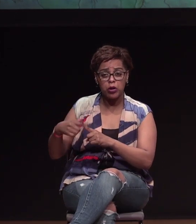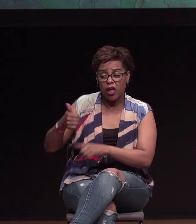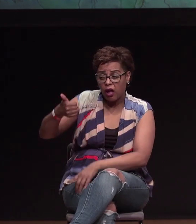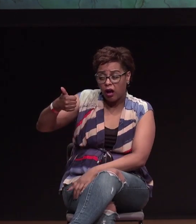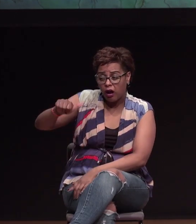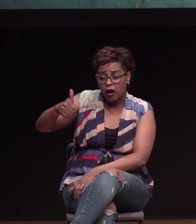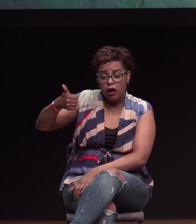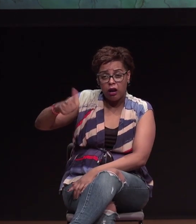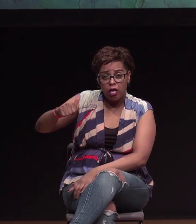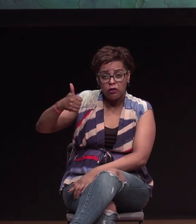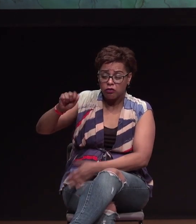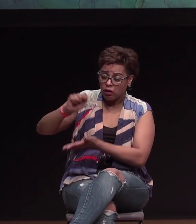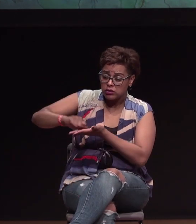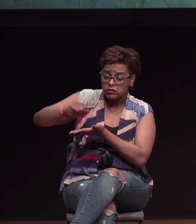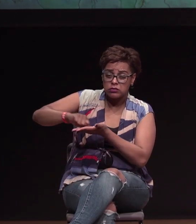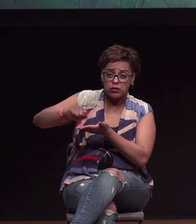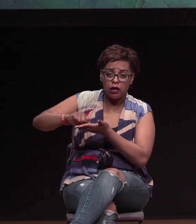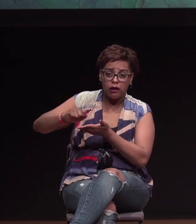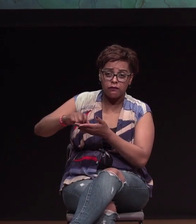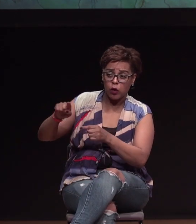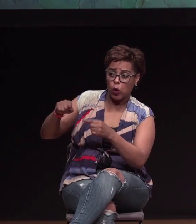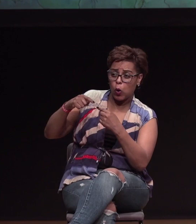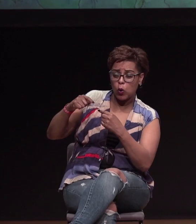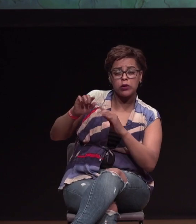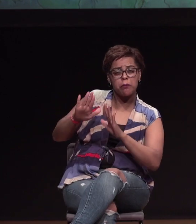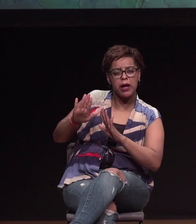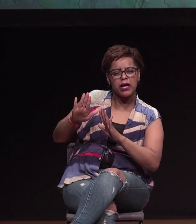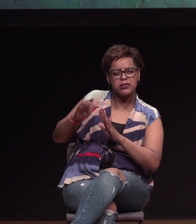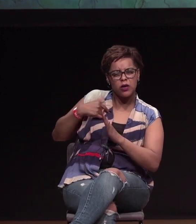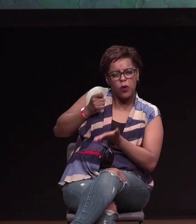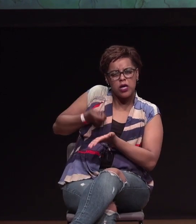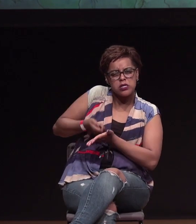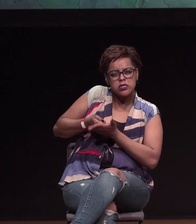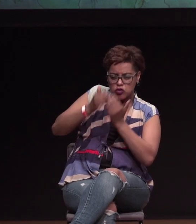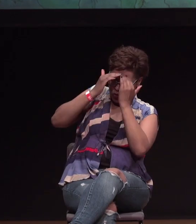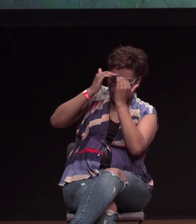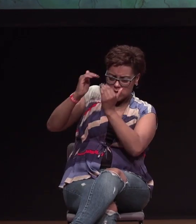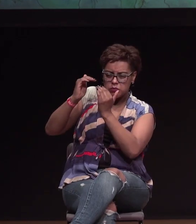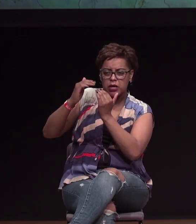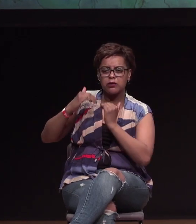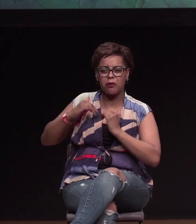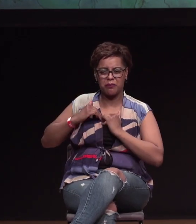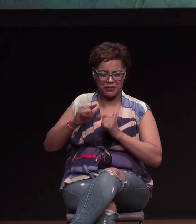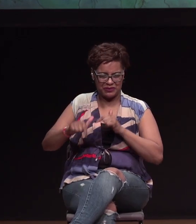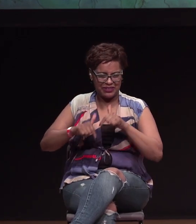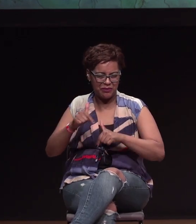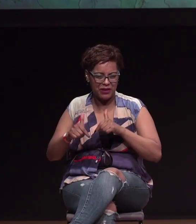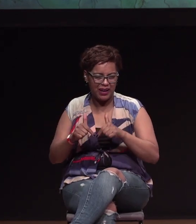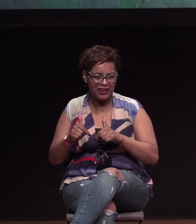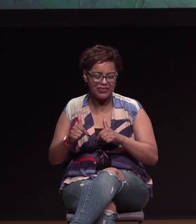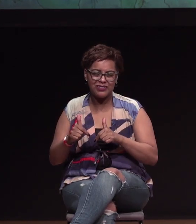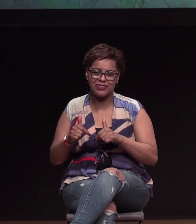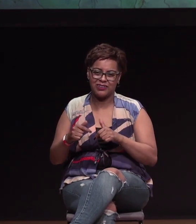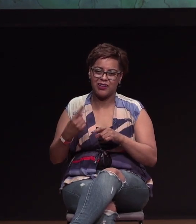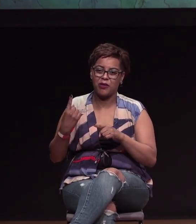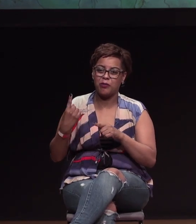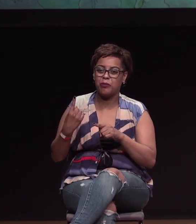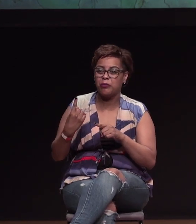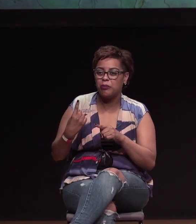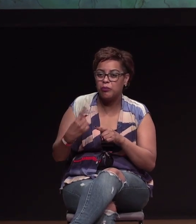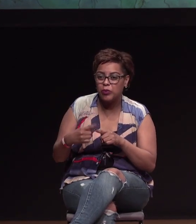escreve. Mas de respeito mesmo ao meu trabalho, né? Porque, por você estar em